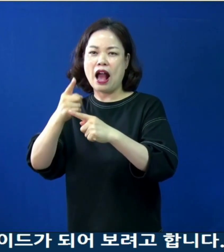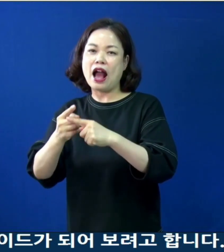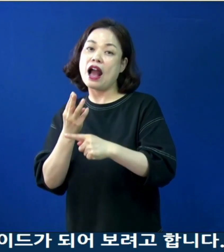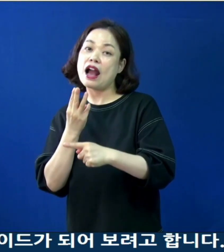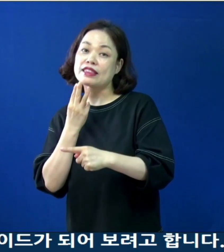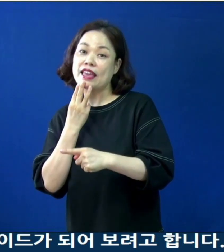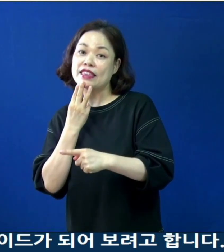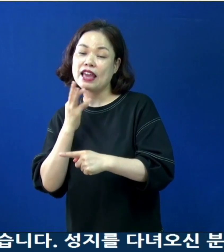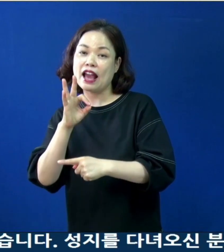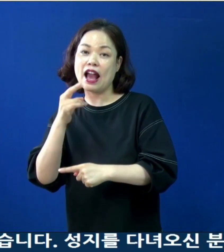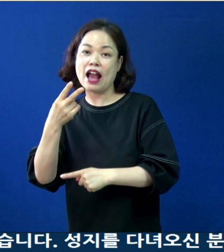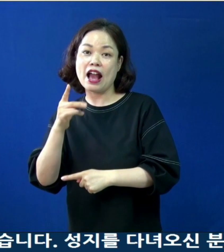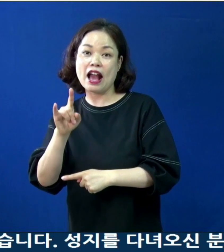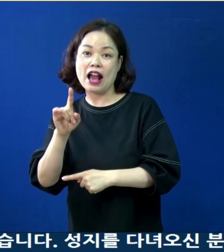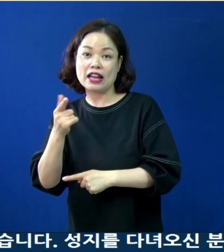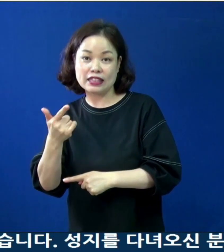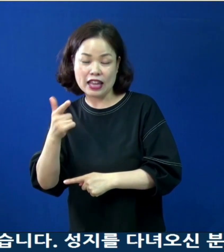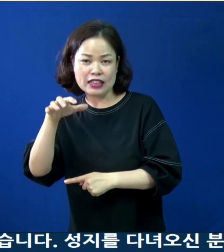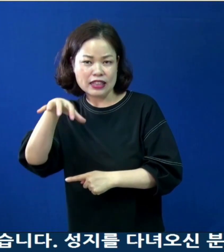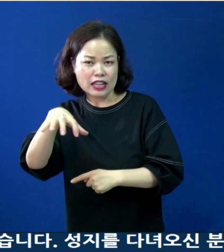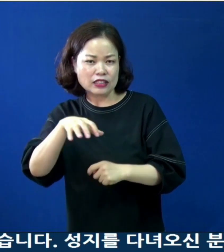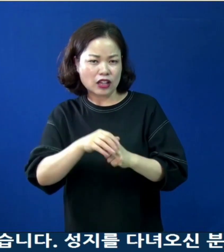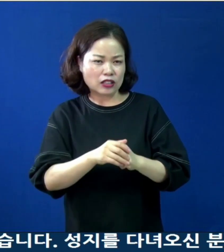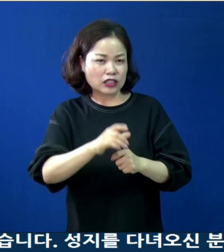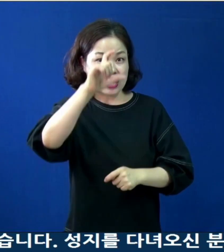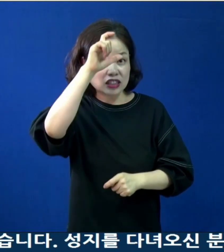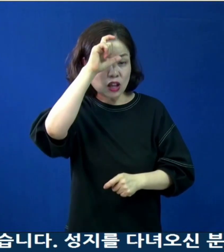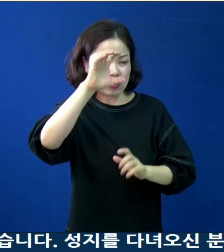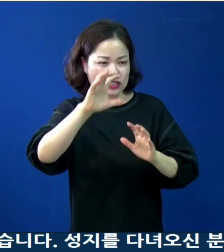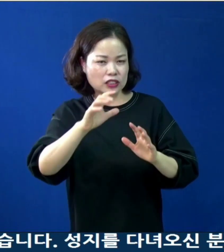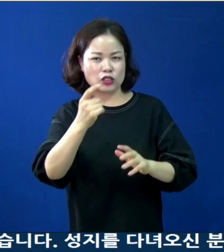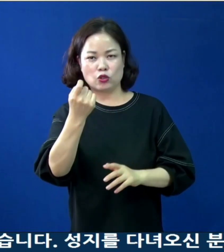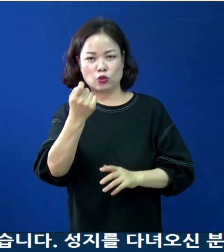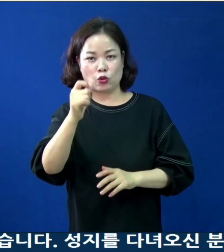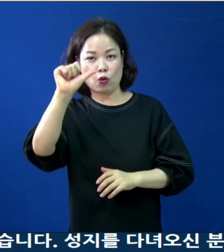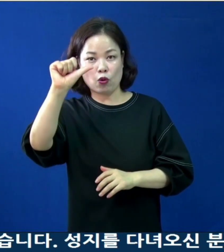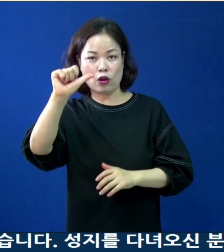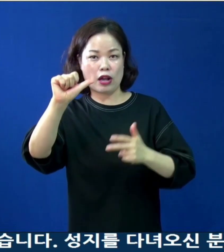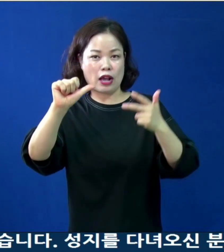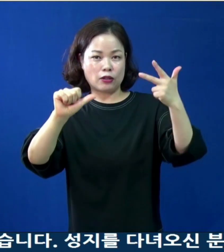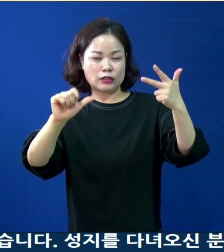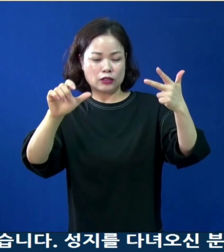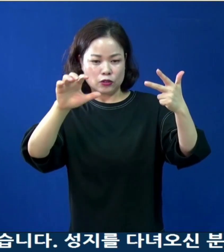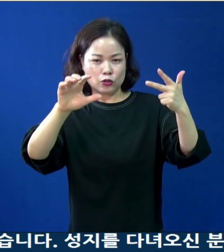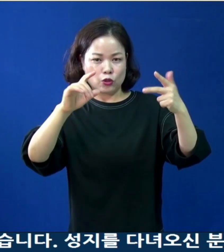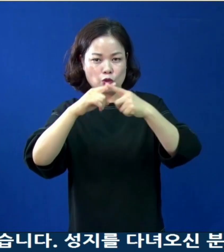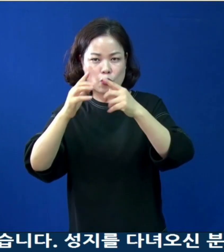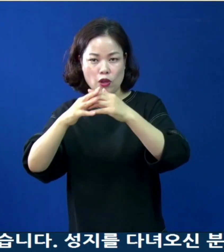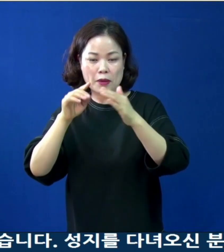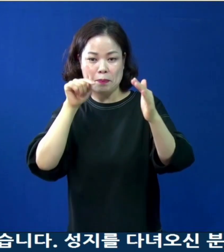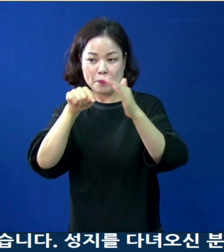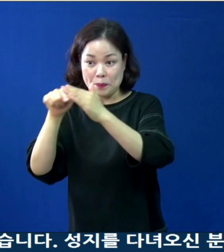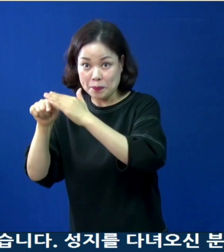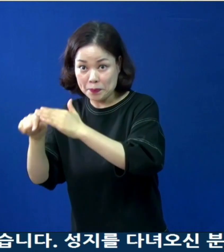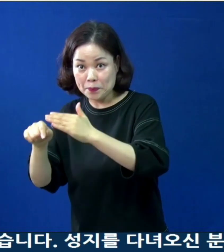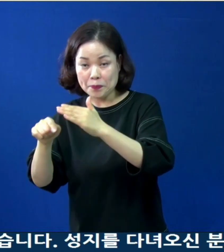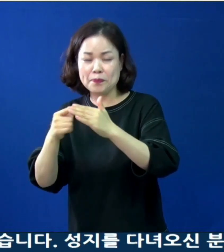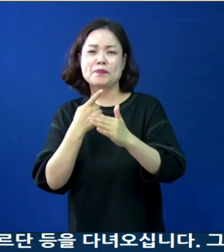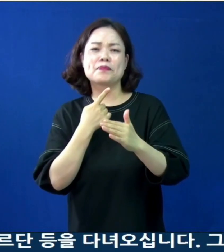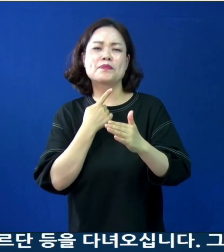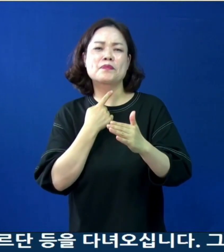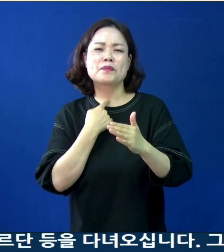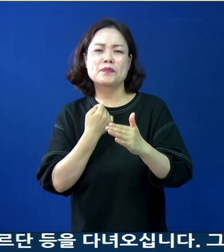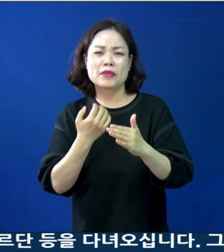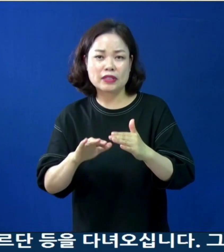특히 이제 터키 쪽에 에베소 등등 소아시아 7교회 다녀오시는 분들은 제법 많이 있는데,